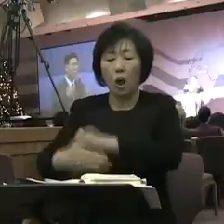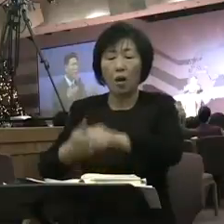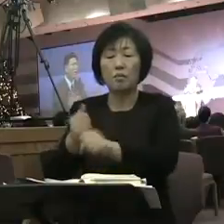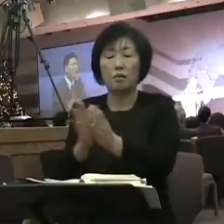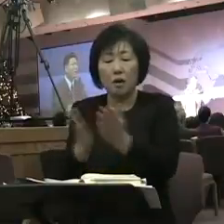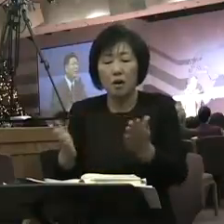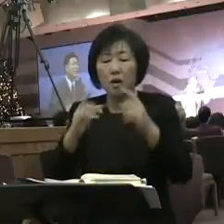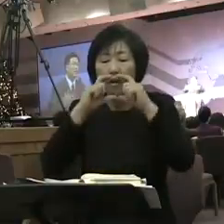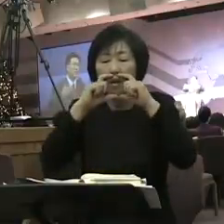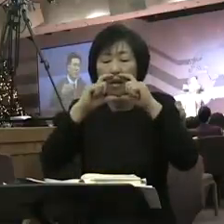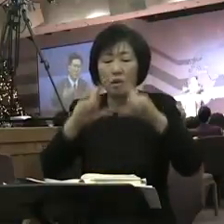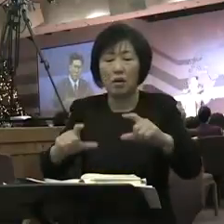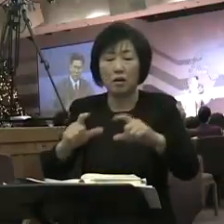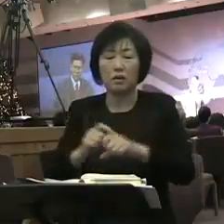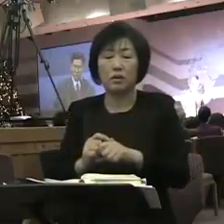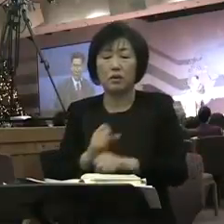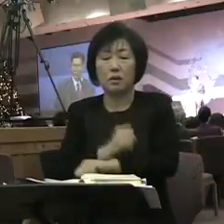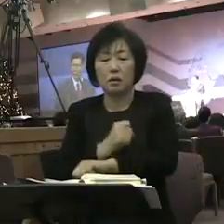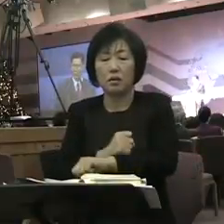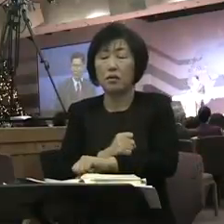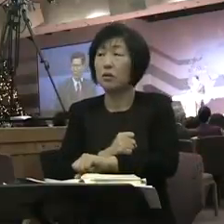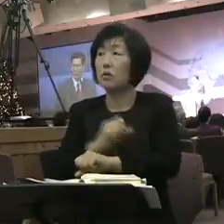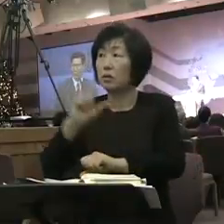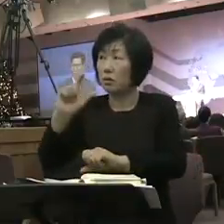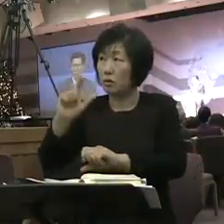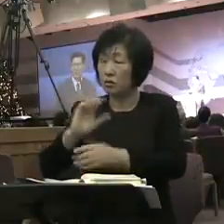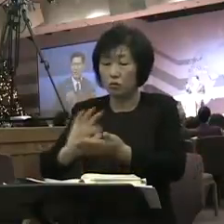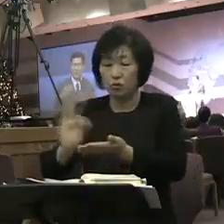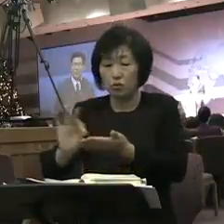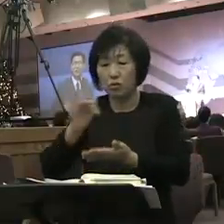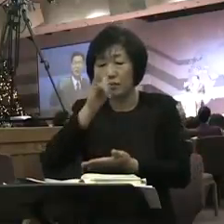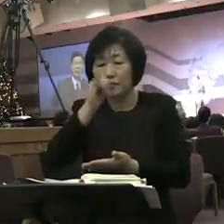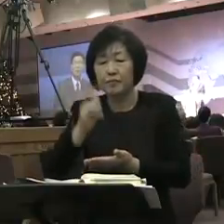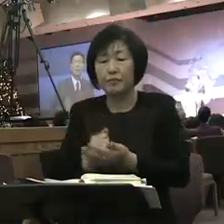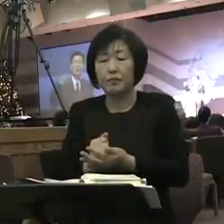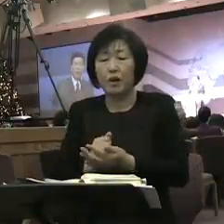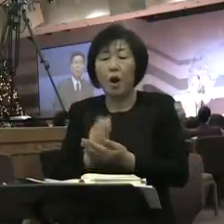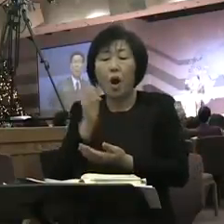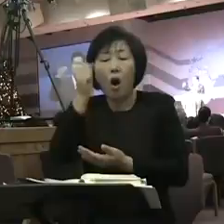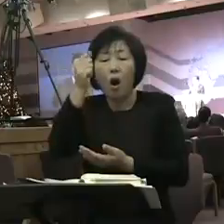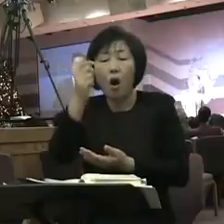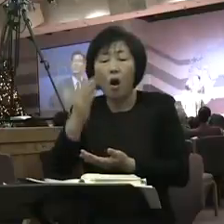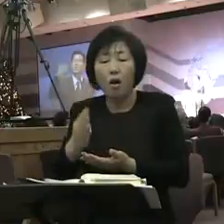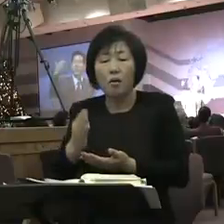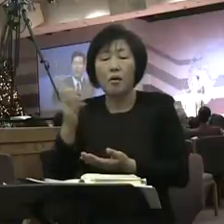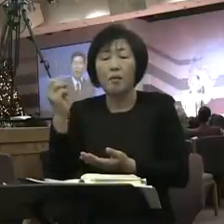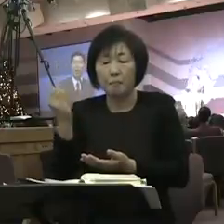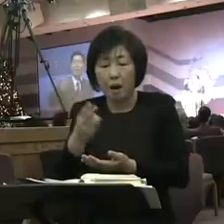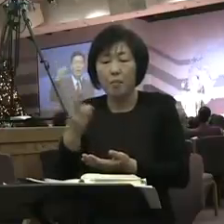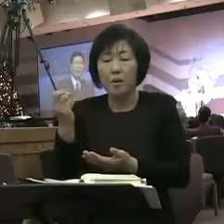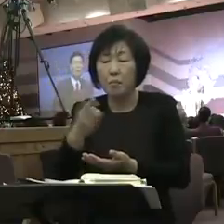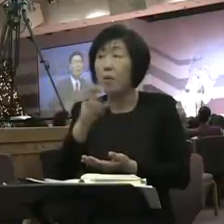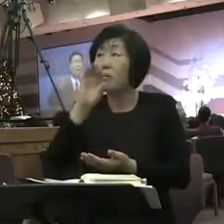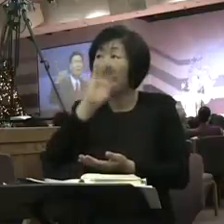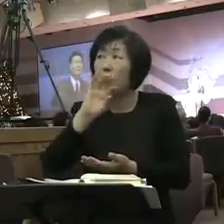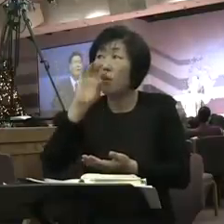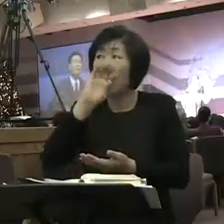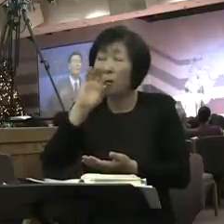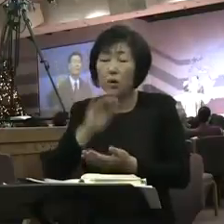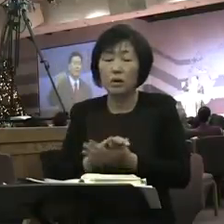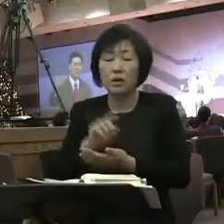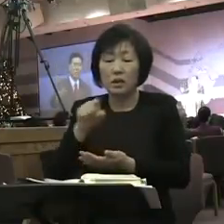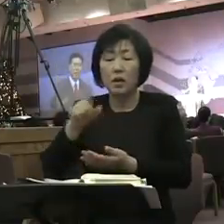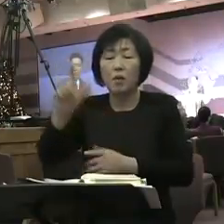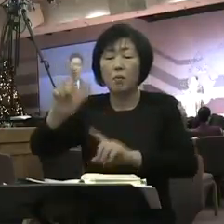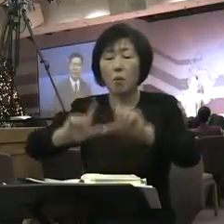우리에게 이것을 명령형으로 쓰고 있습니다. 우리가 이것을 위해서 얼마나 반복적인 훈련과 얼마나 우리가